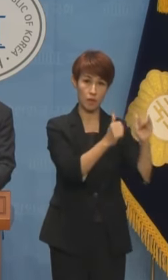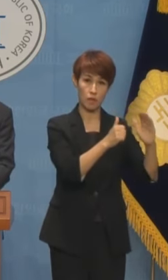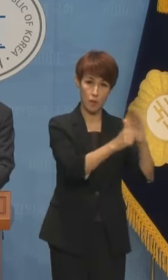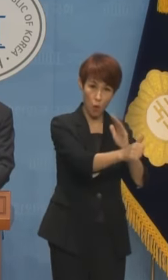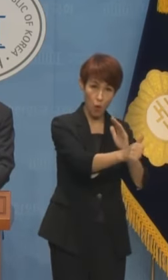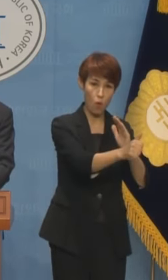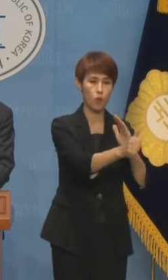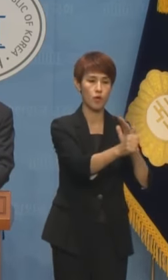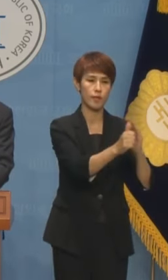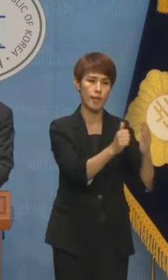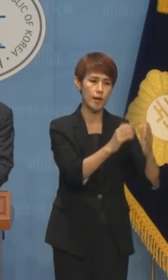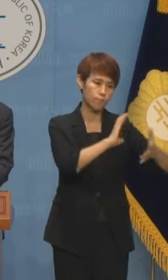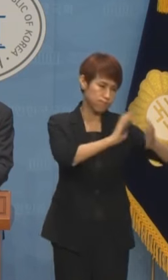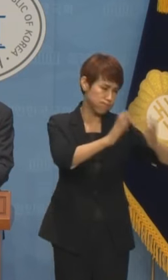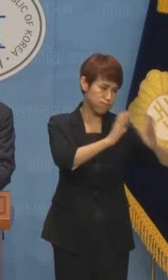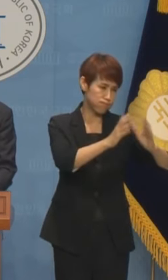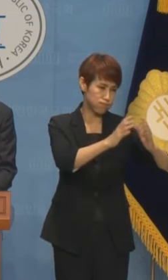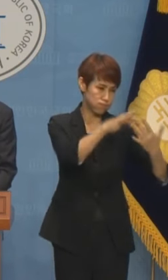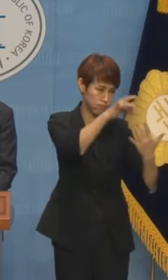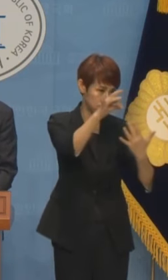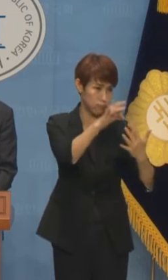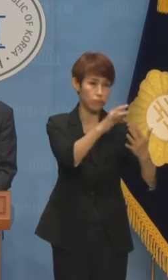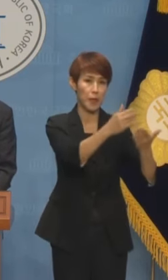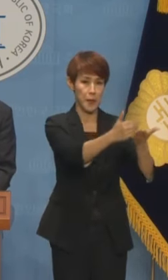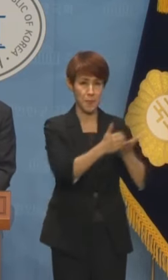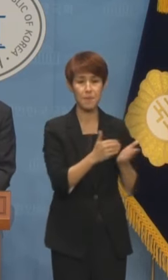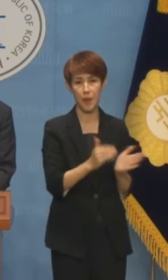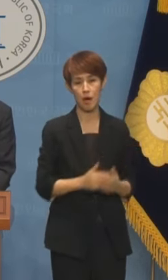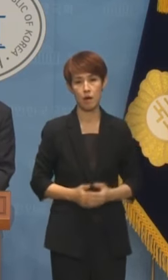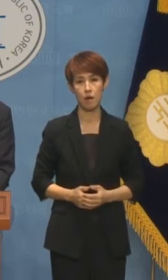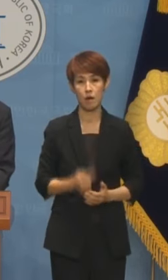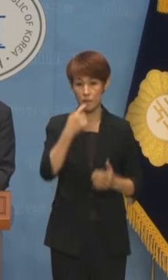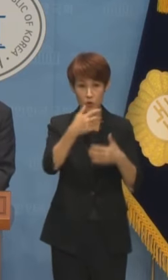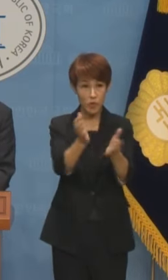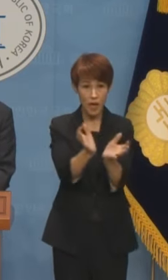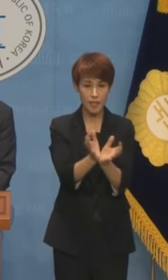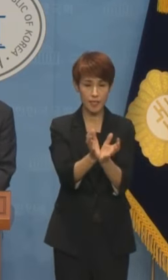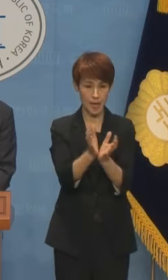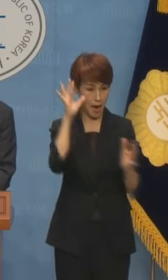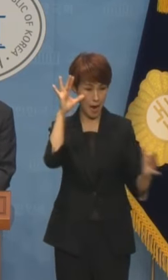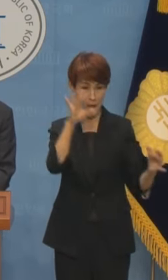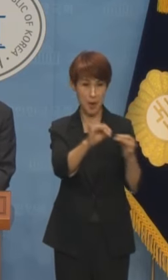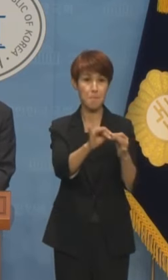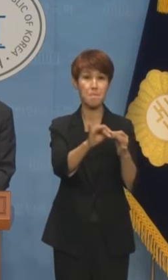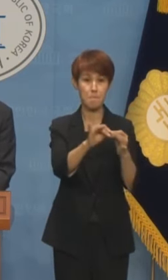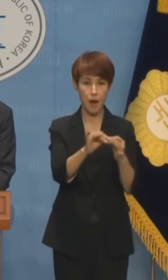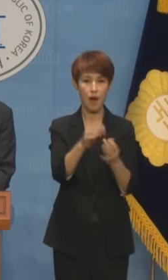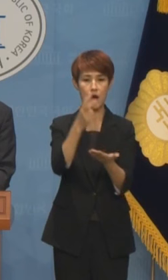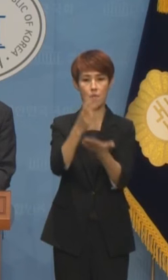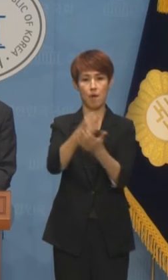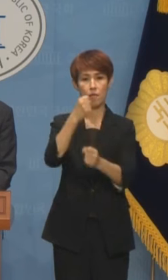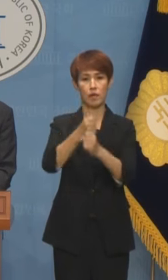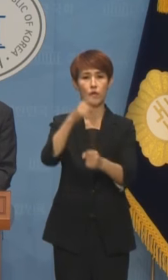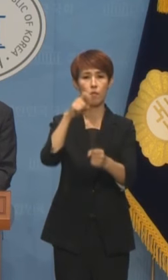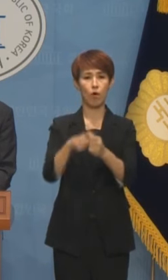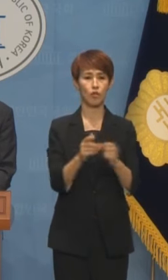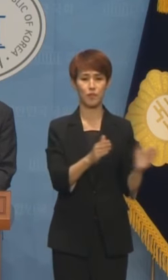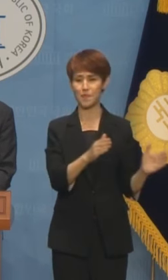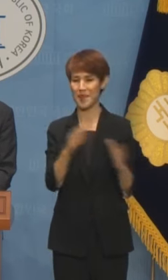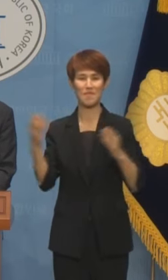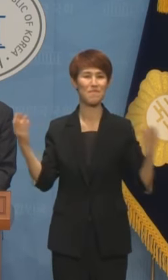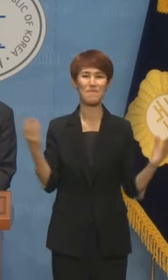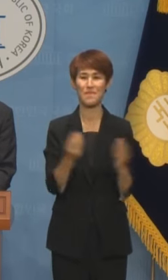직접 대안을 선택하도록 했다. 민주당은 최종 합의가 이루어지는 대로 입법을 위한 만반의